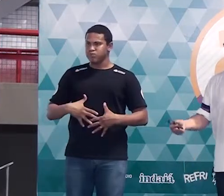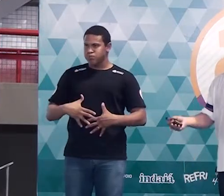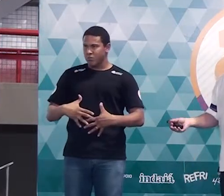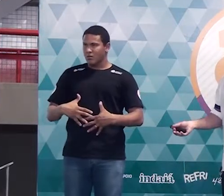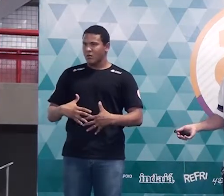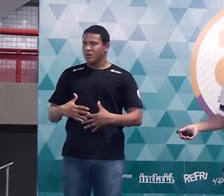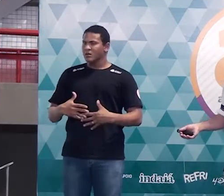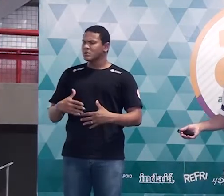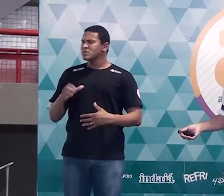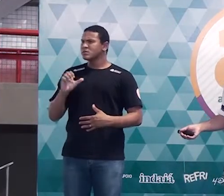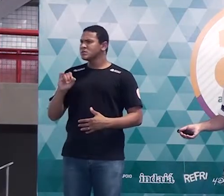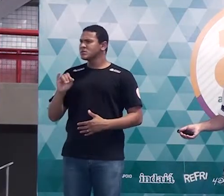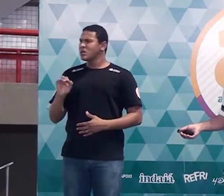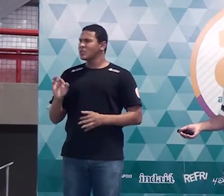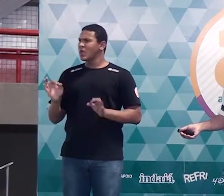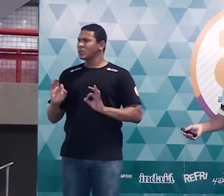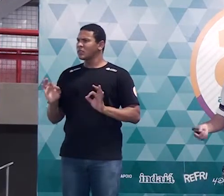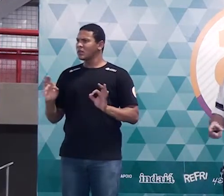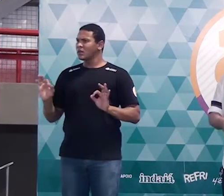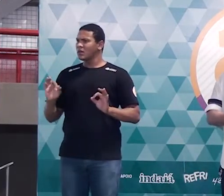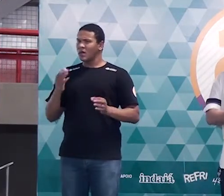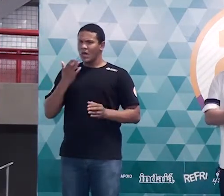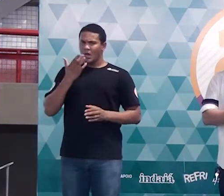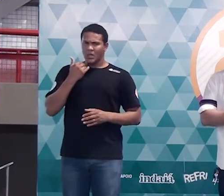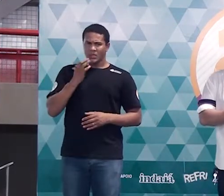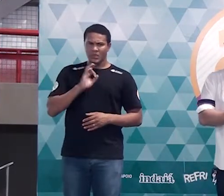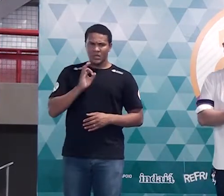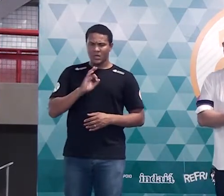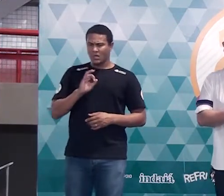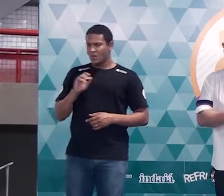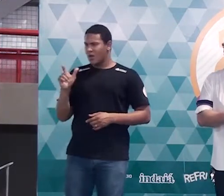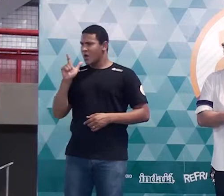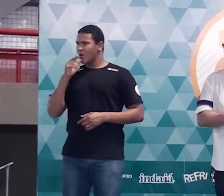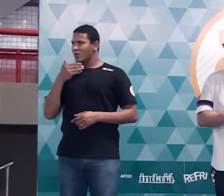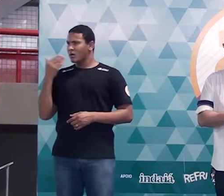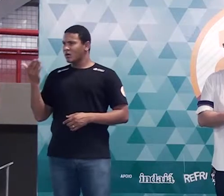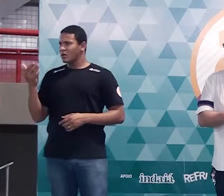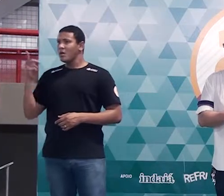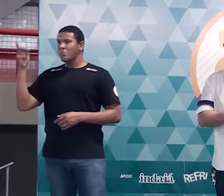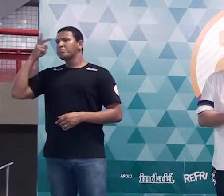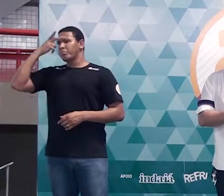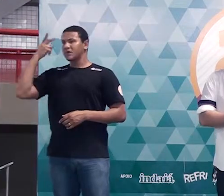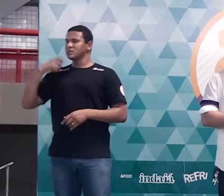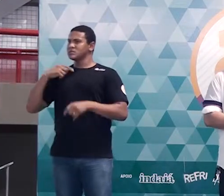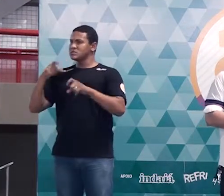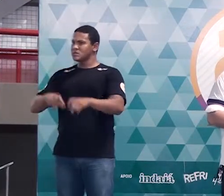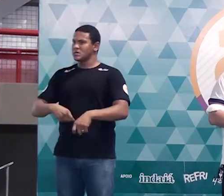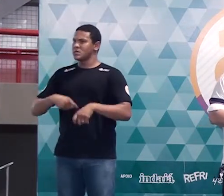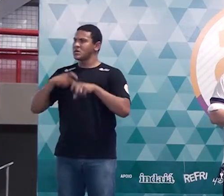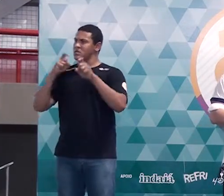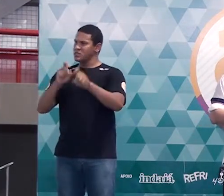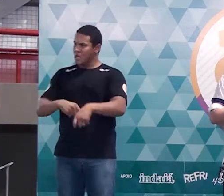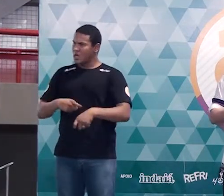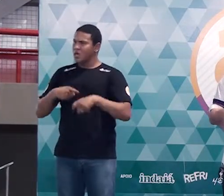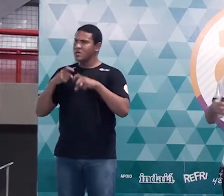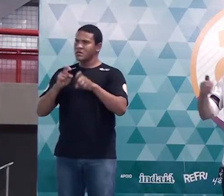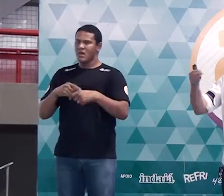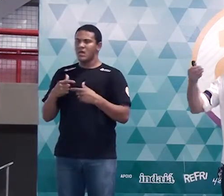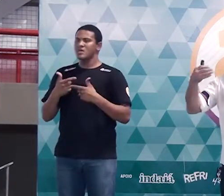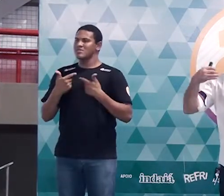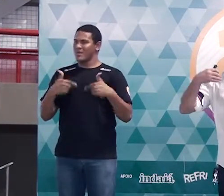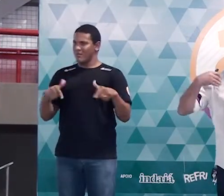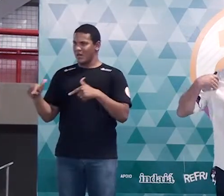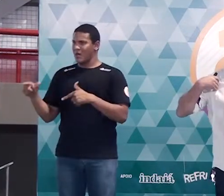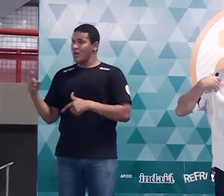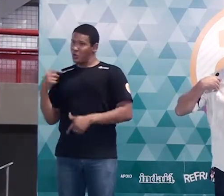E quem não tem nem água, aí essas pessoas estão lá na roça, trabalhando, aí de repente